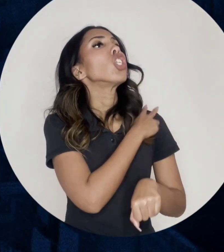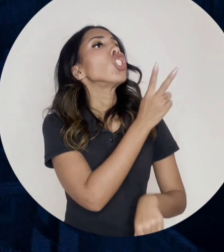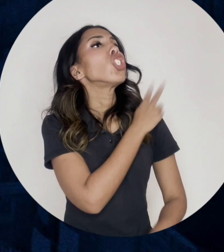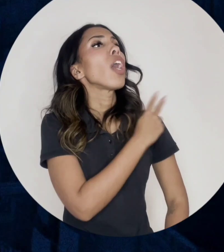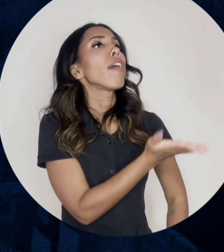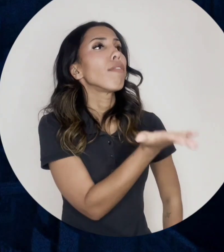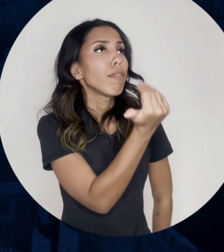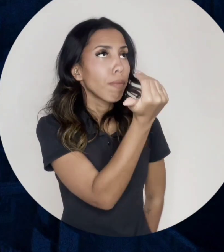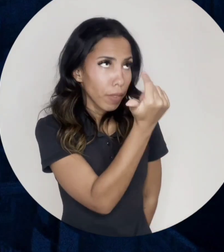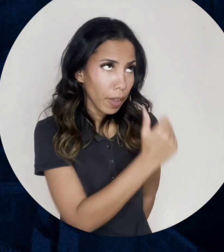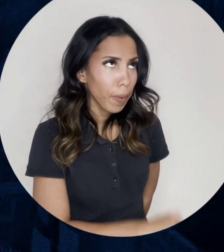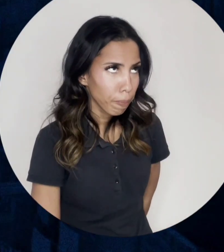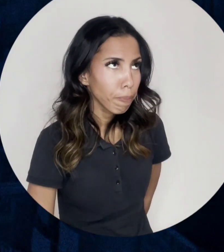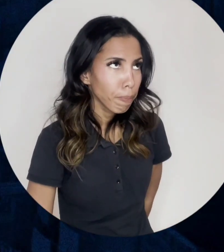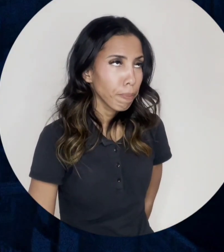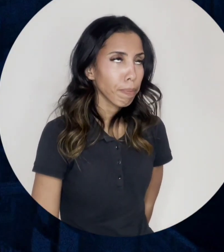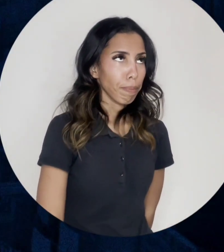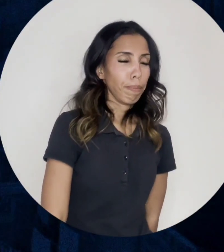ele, olha só,